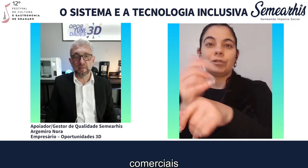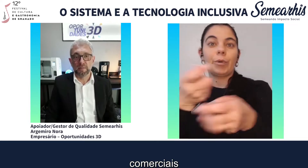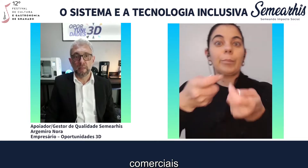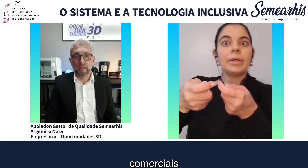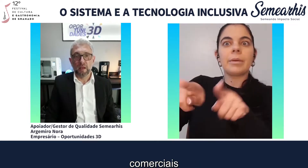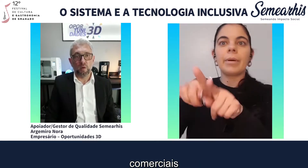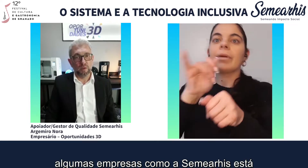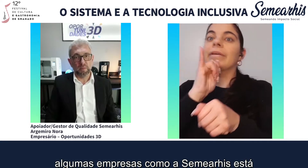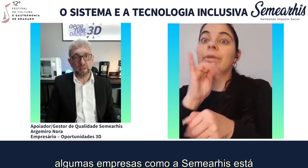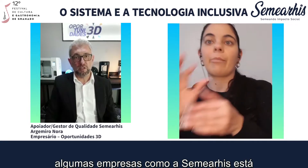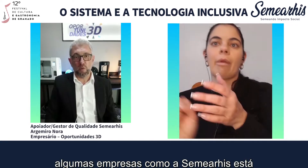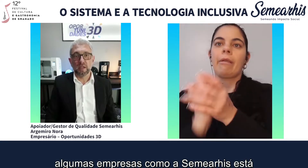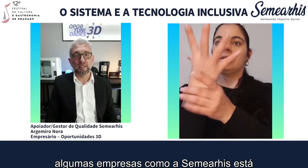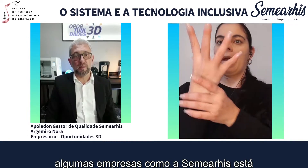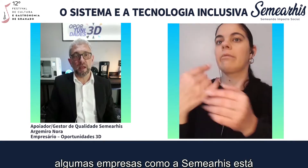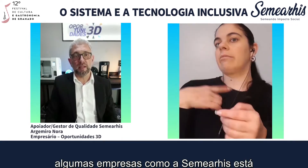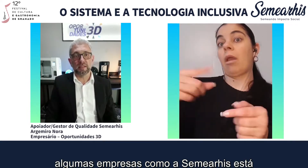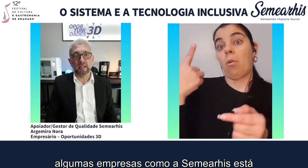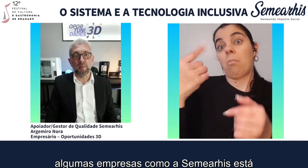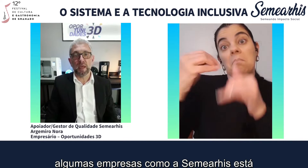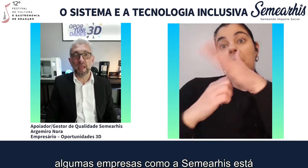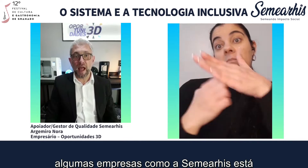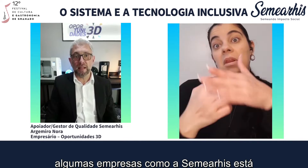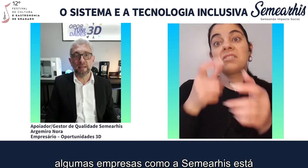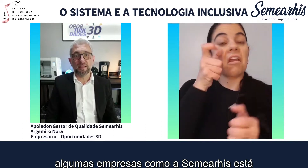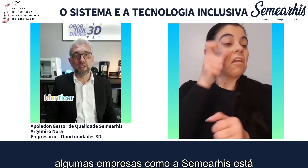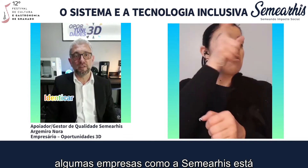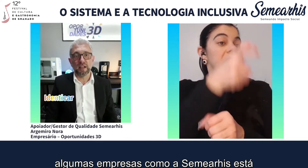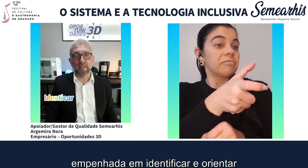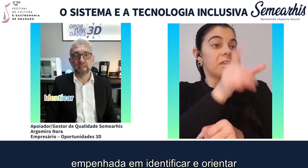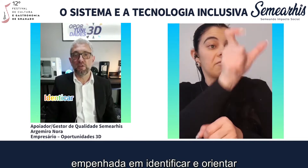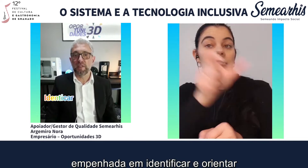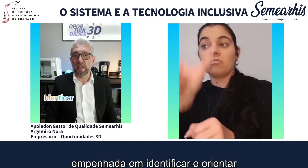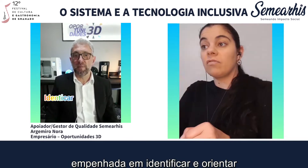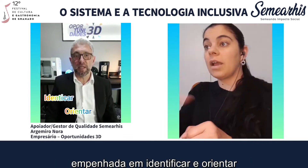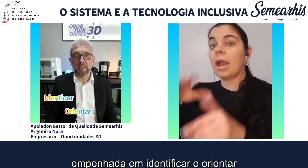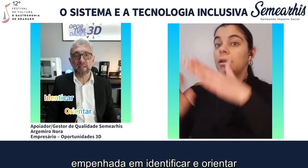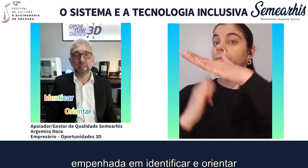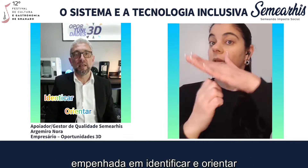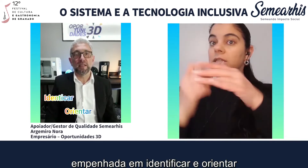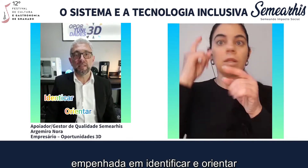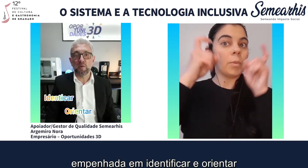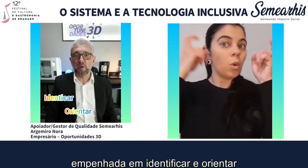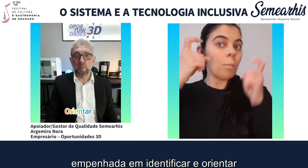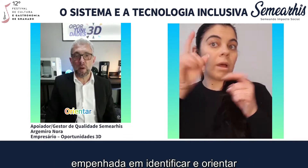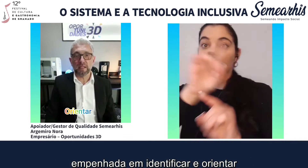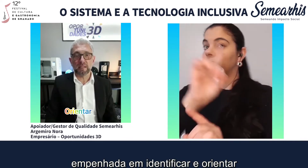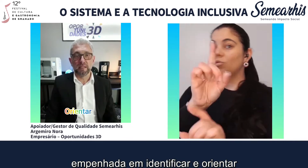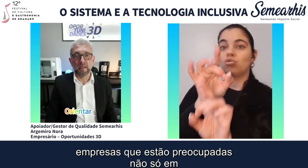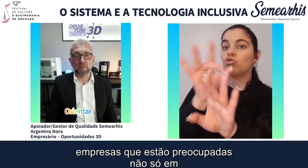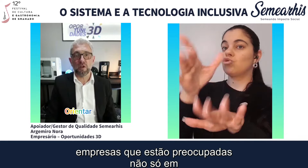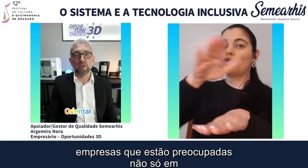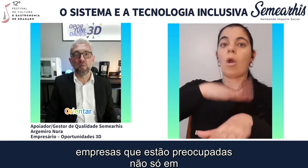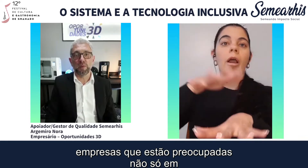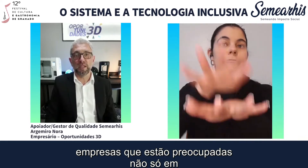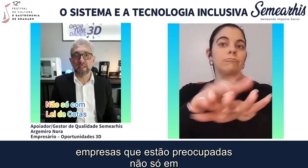comerciais. Algumas empresas, como a Semeares, está empenhada em identificar e orientar empresas que estão preocupadas